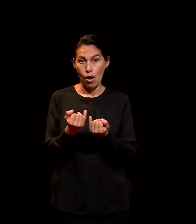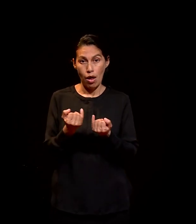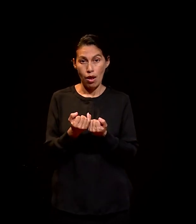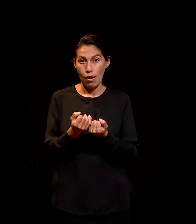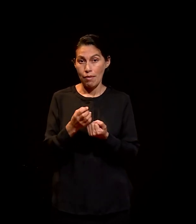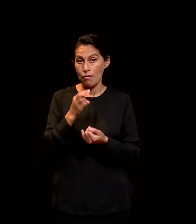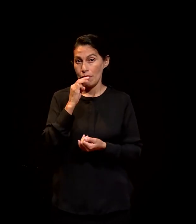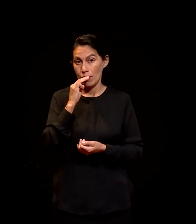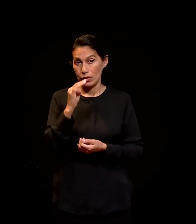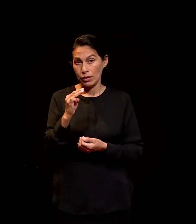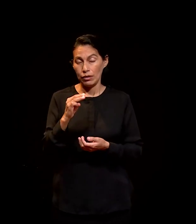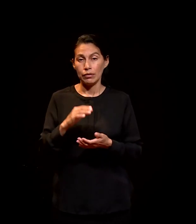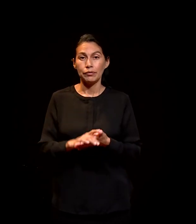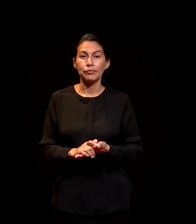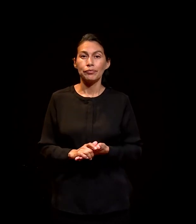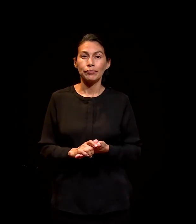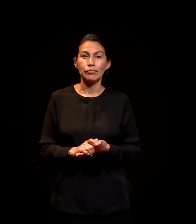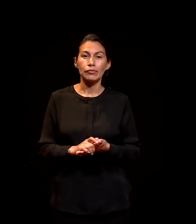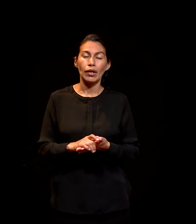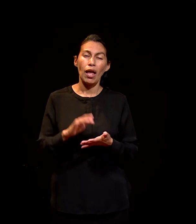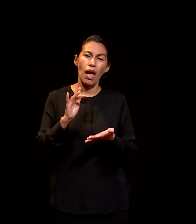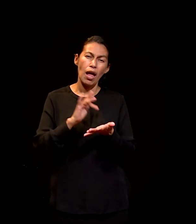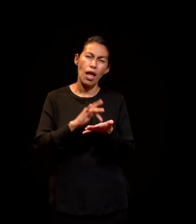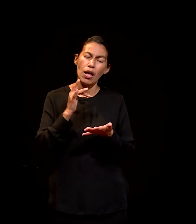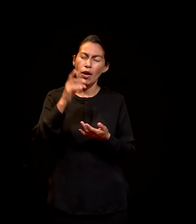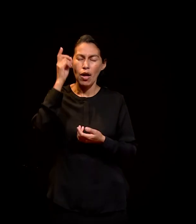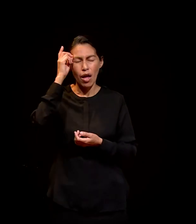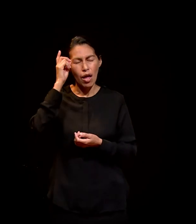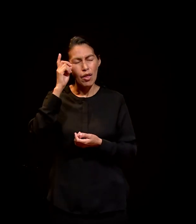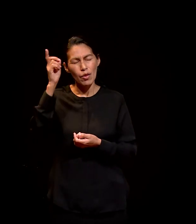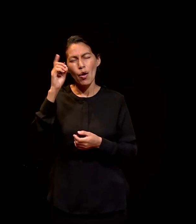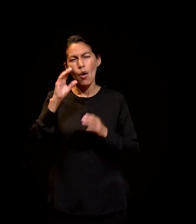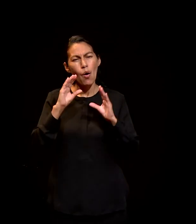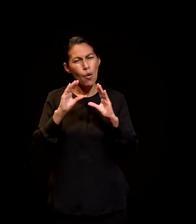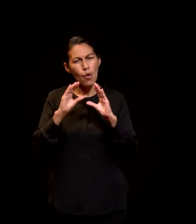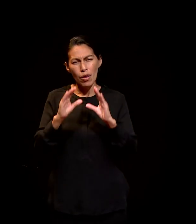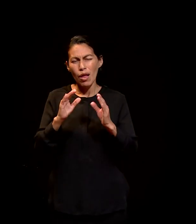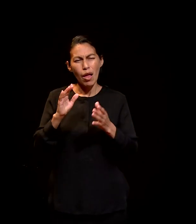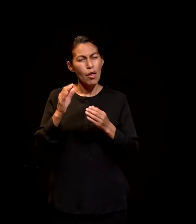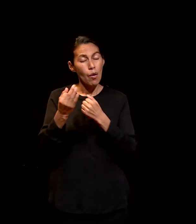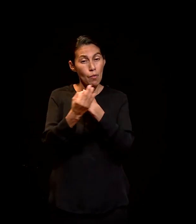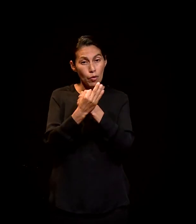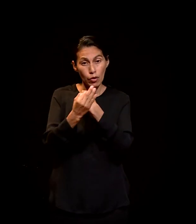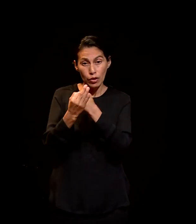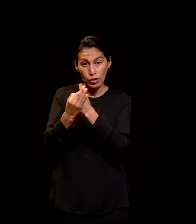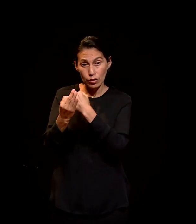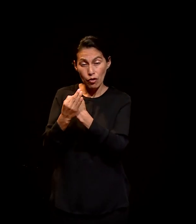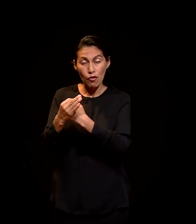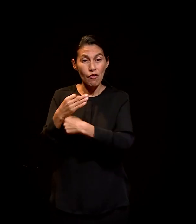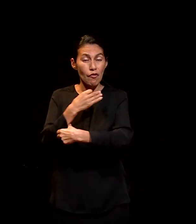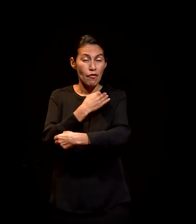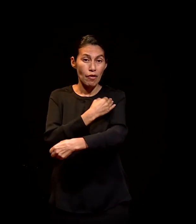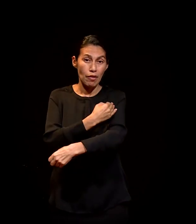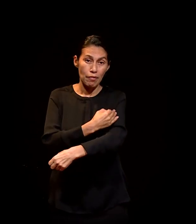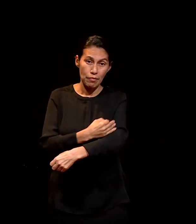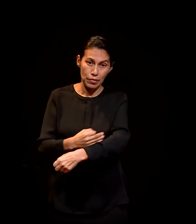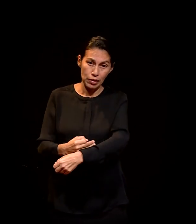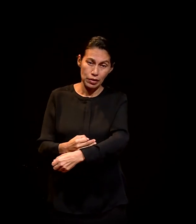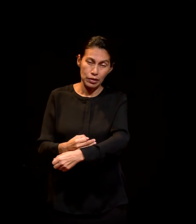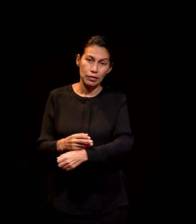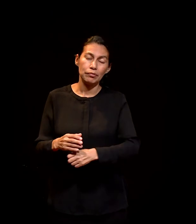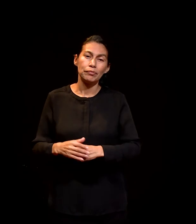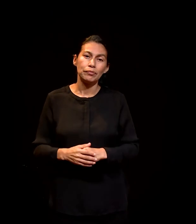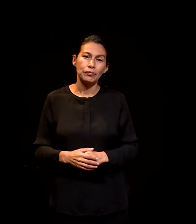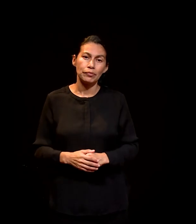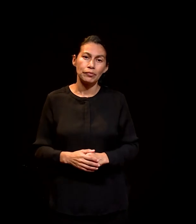y estos mensajes pero descuidados por qué una bendición en